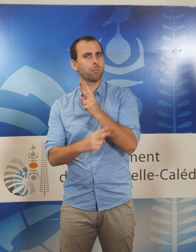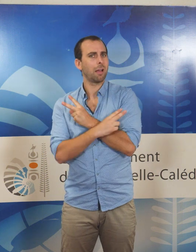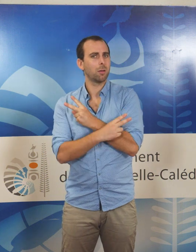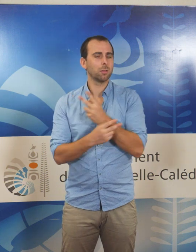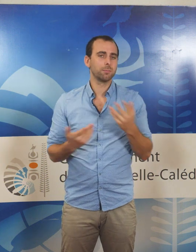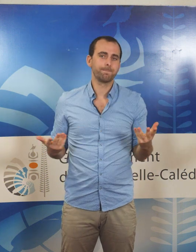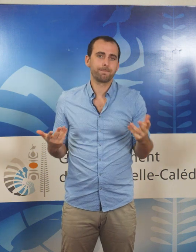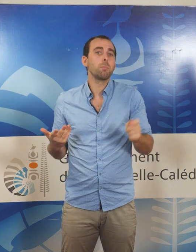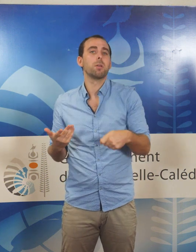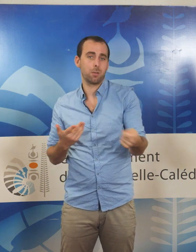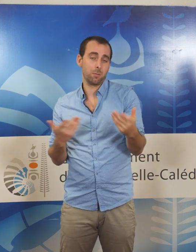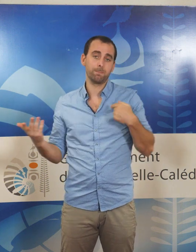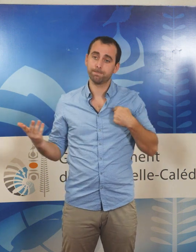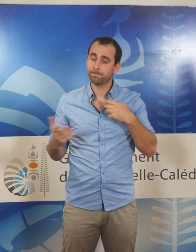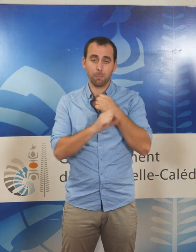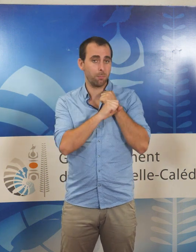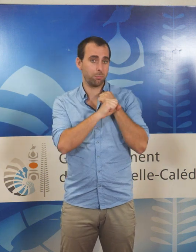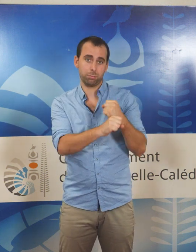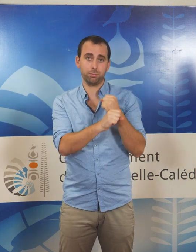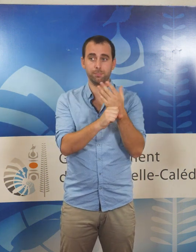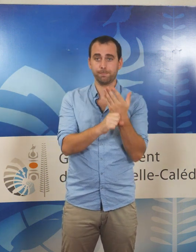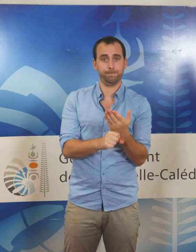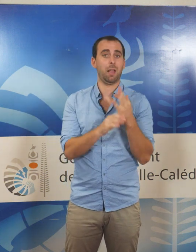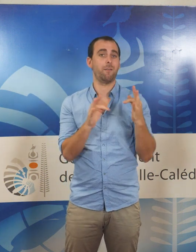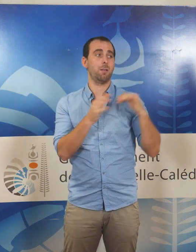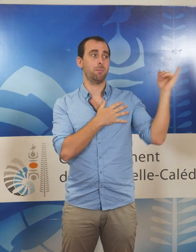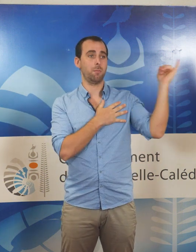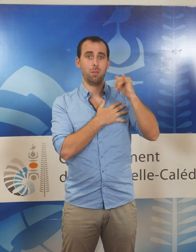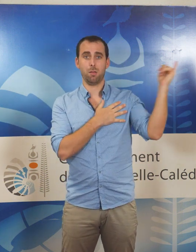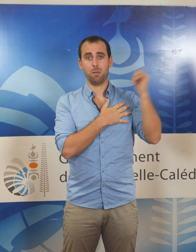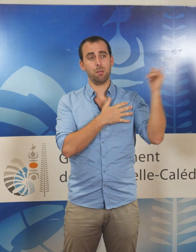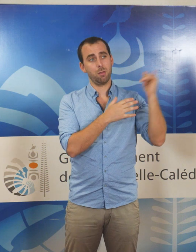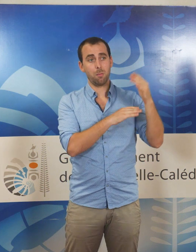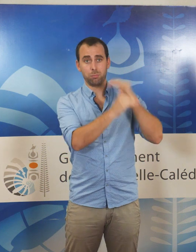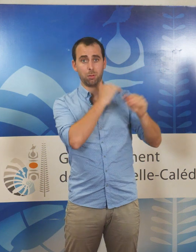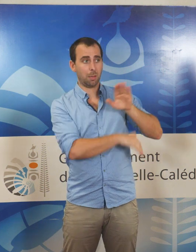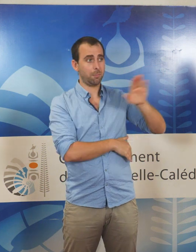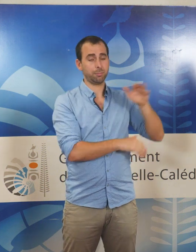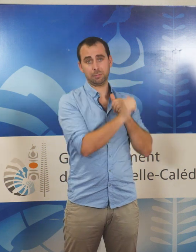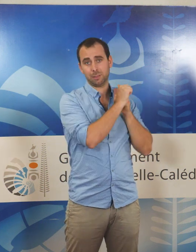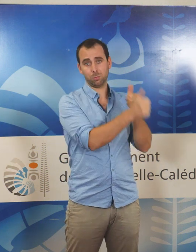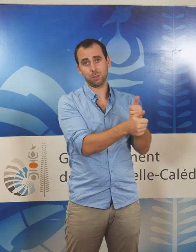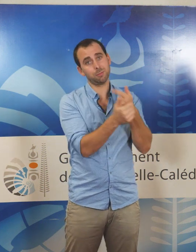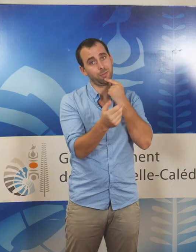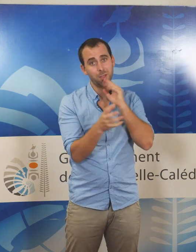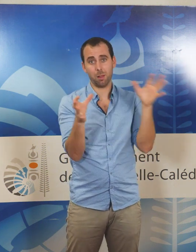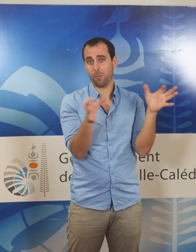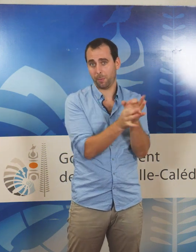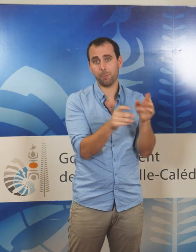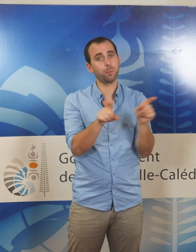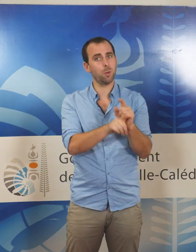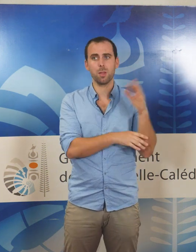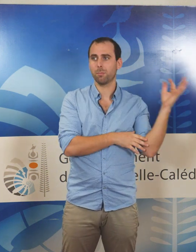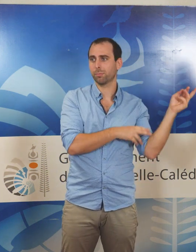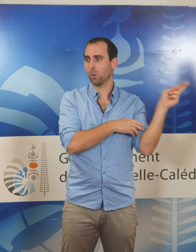nous serons contraints bien sûr au programme de transport aérien et bien sûr aux conditions également de quarantaine en